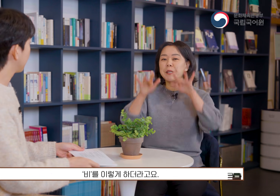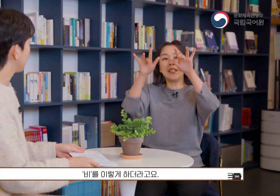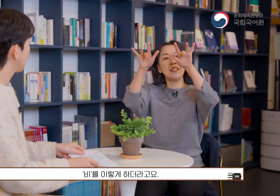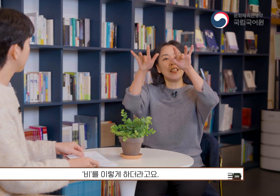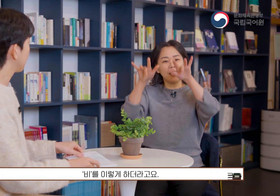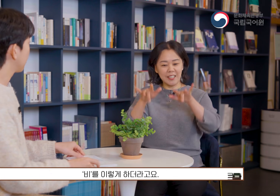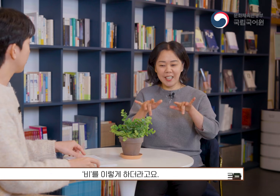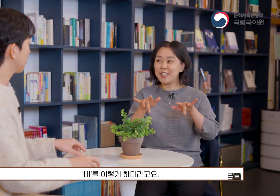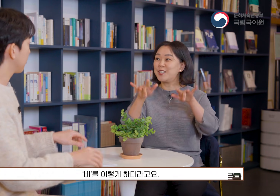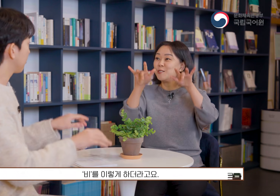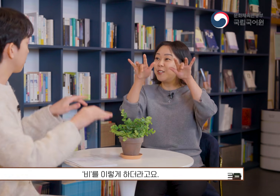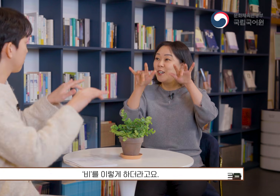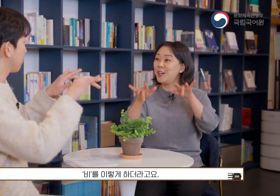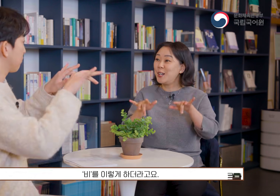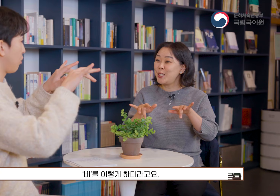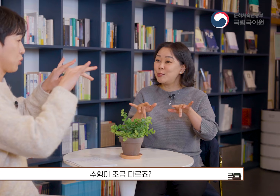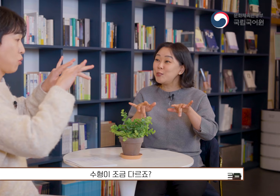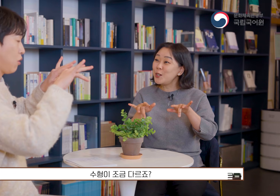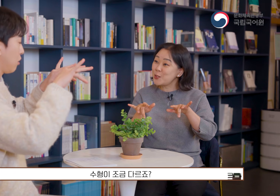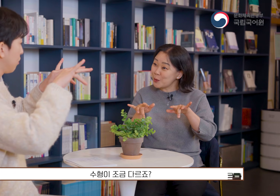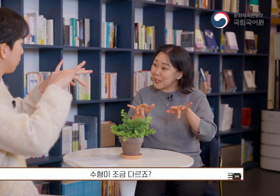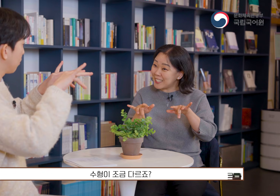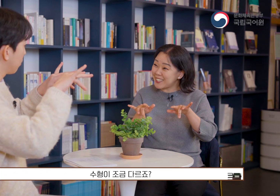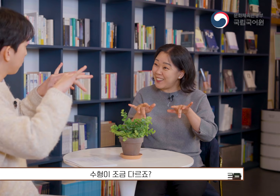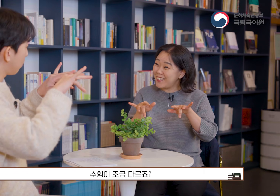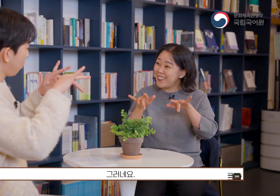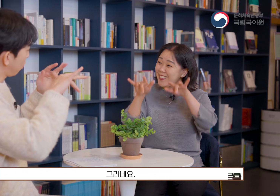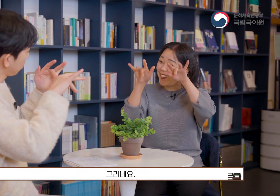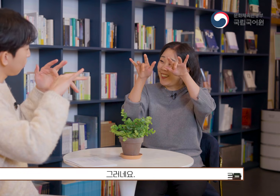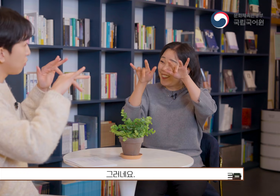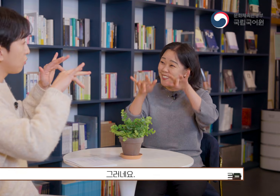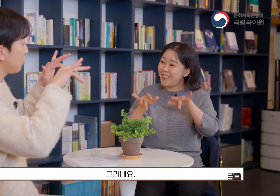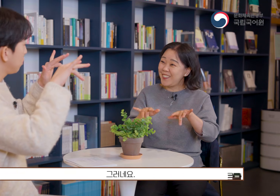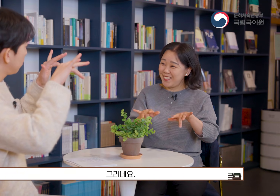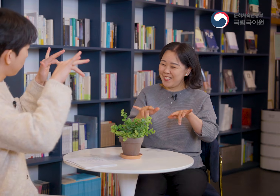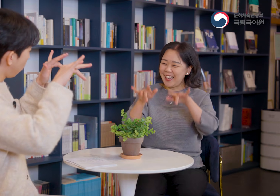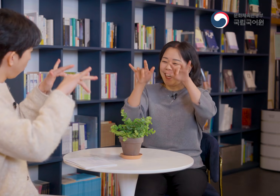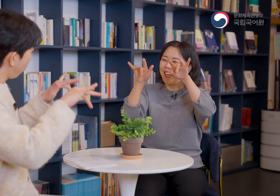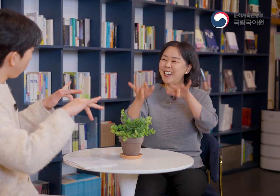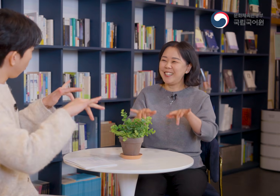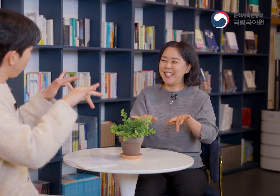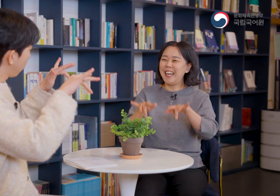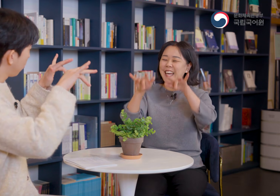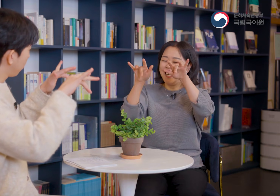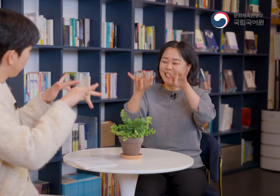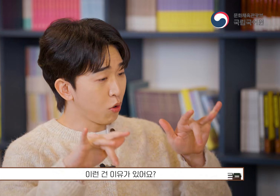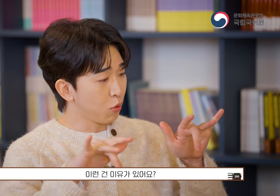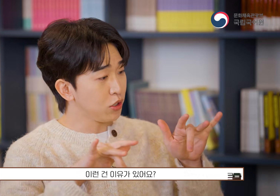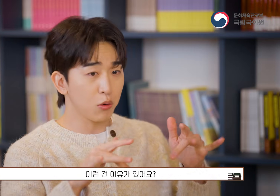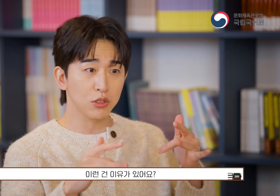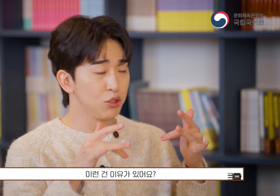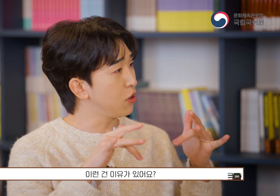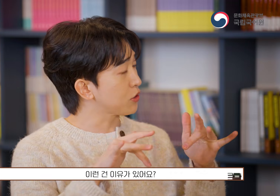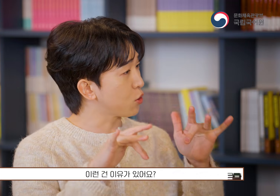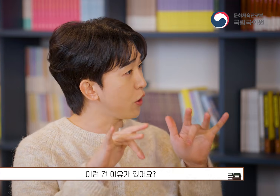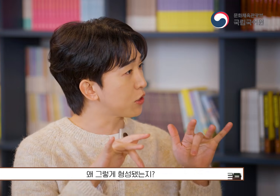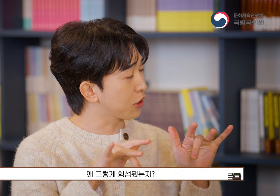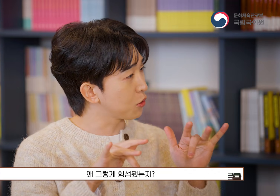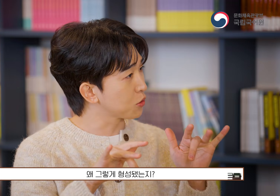비를 이렇게 하더라고요. 수염이 조금 다르죠? 오, 그러네요. 네. 오, 네. 이런 건 이유가 있어요? 왜 그렇게